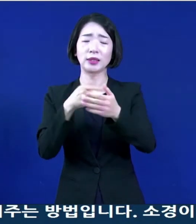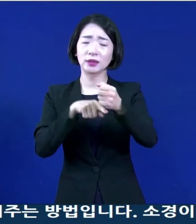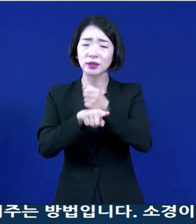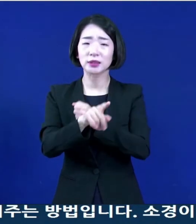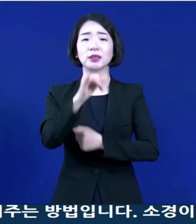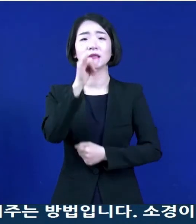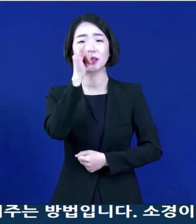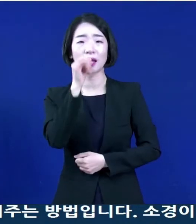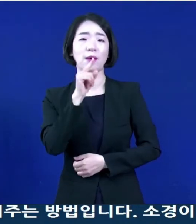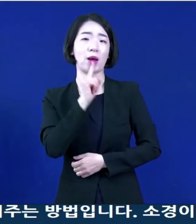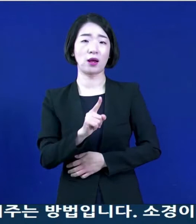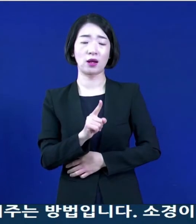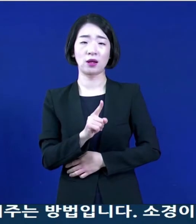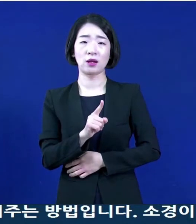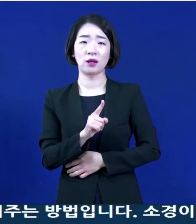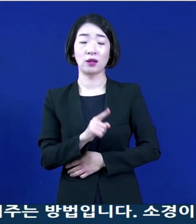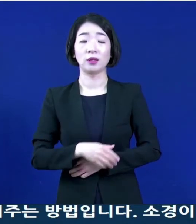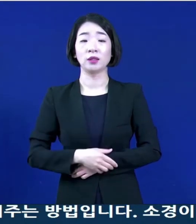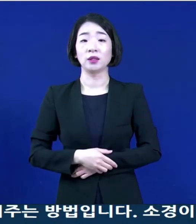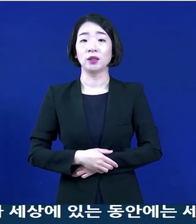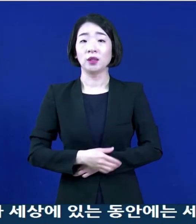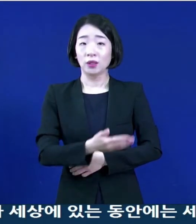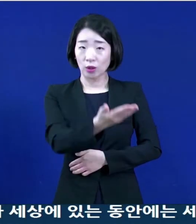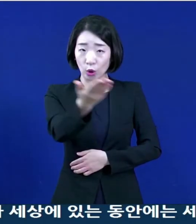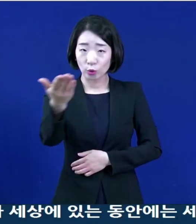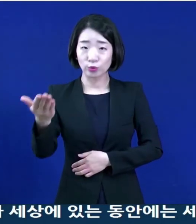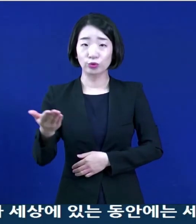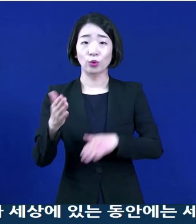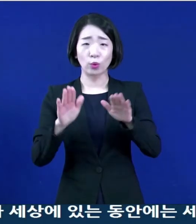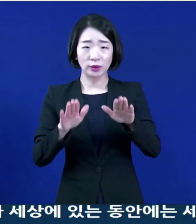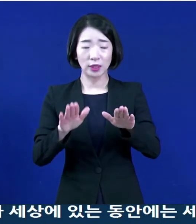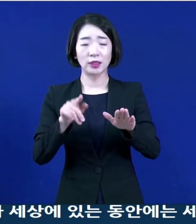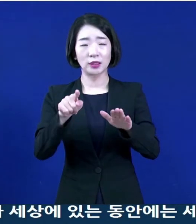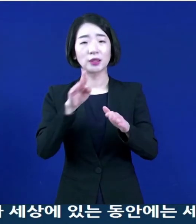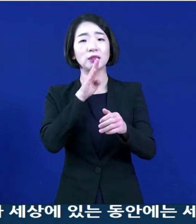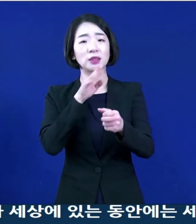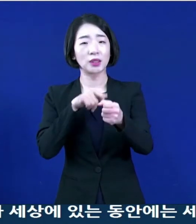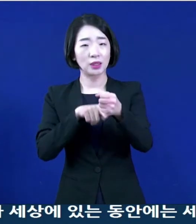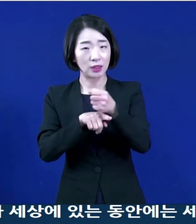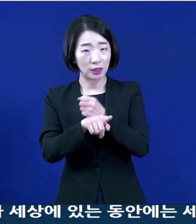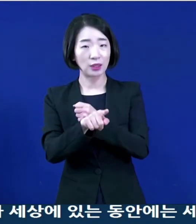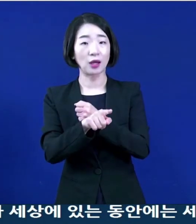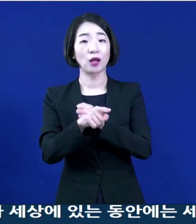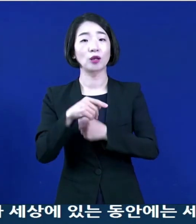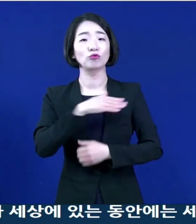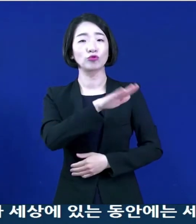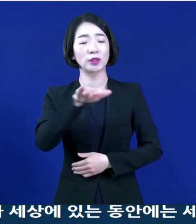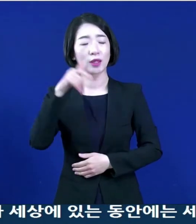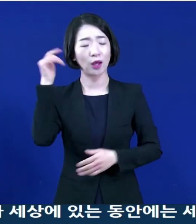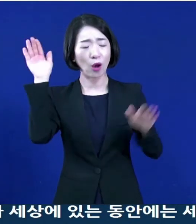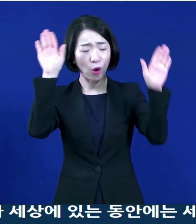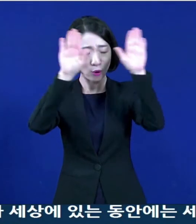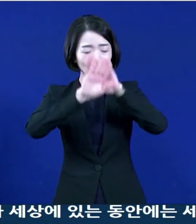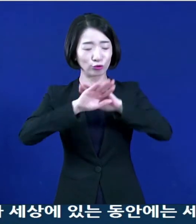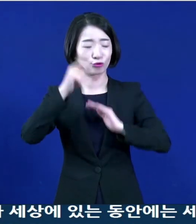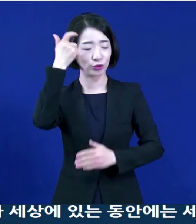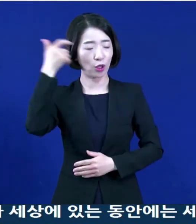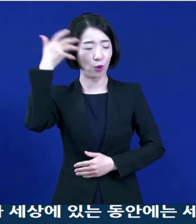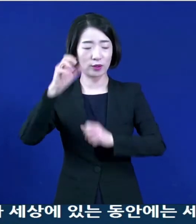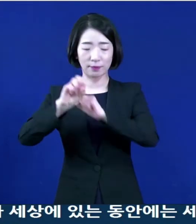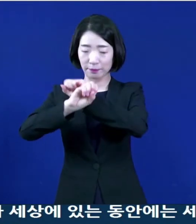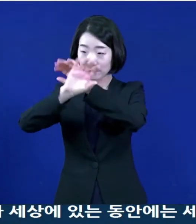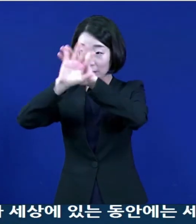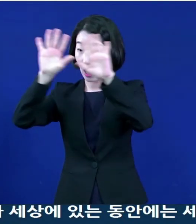겁니다. 여러분, 오늘 이 진리가 다시 한번 우리의 어두운 영혼 밝히시는 복 있기를 주